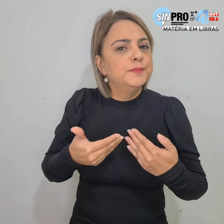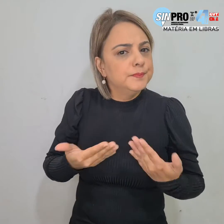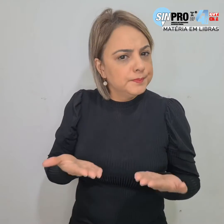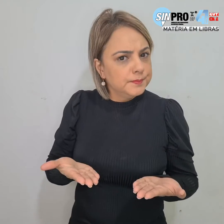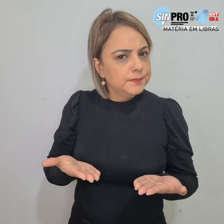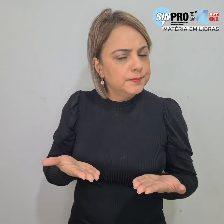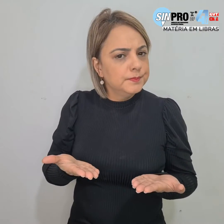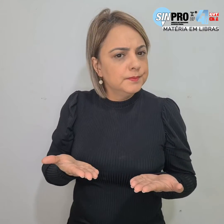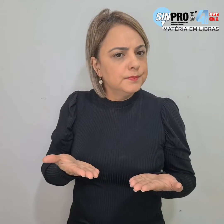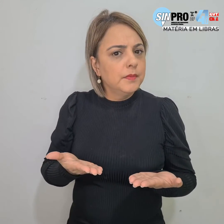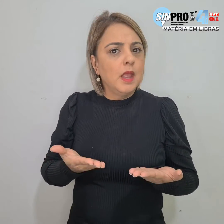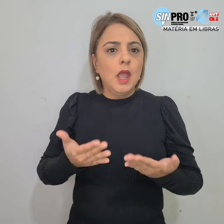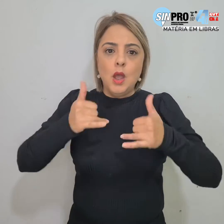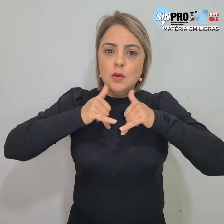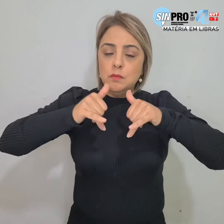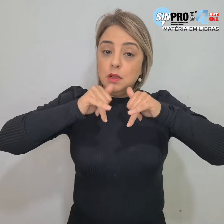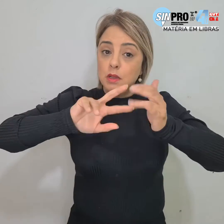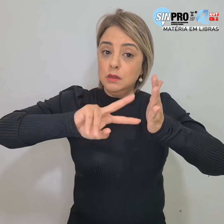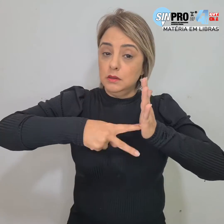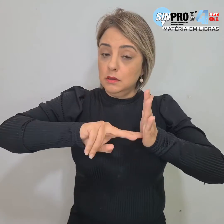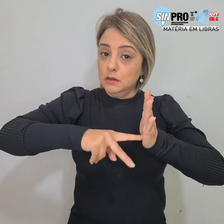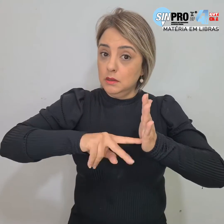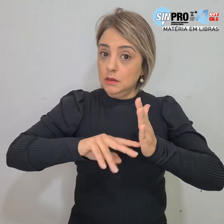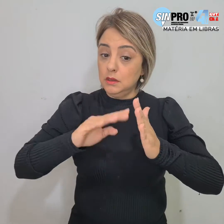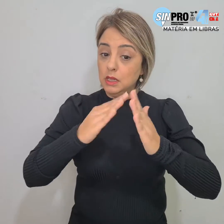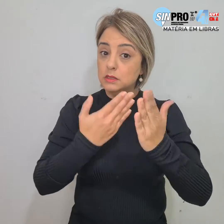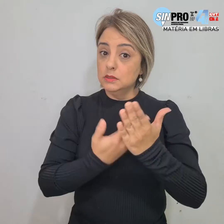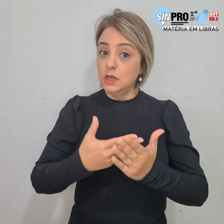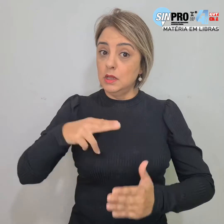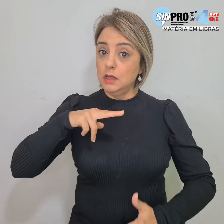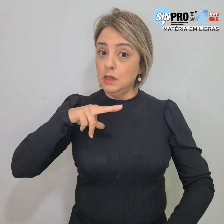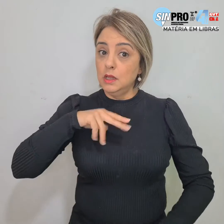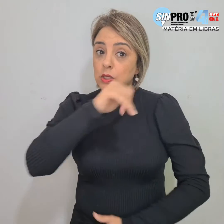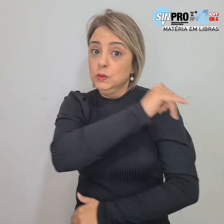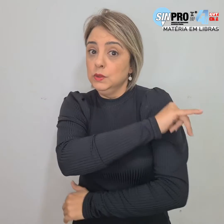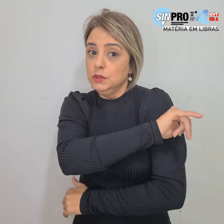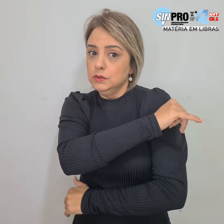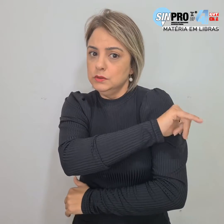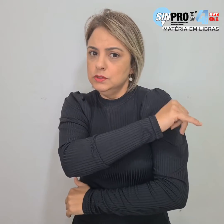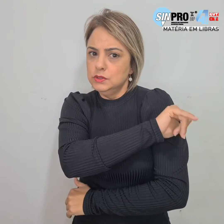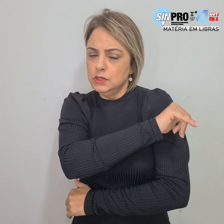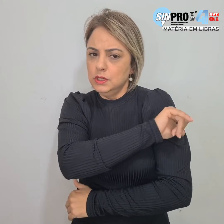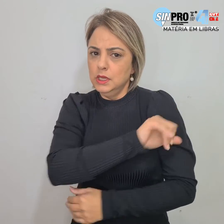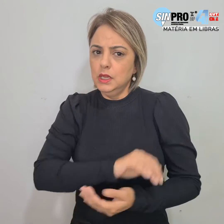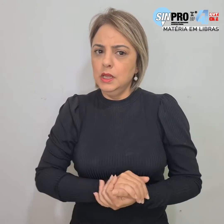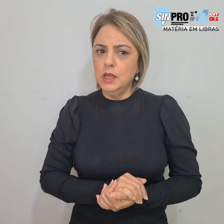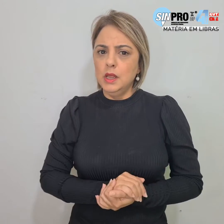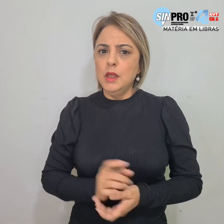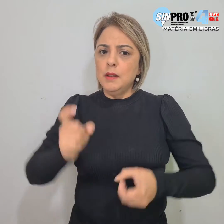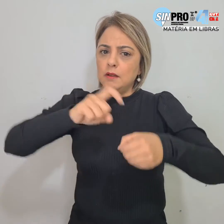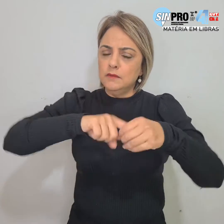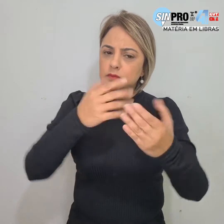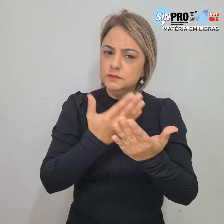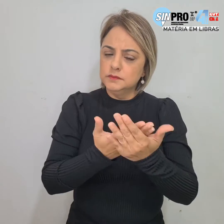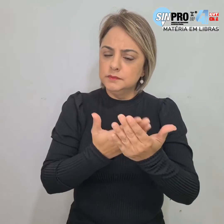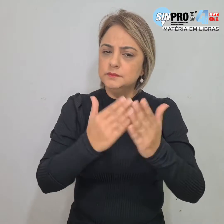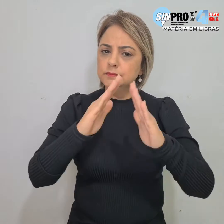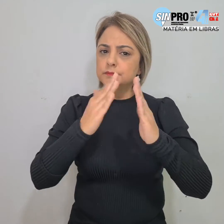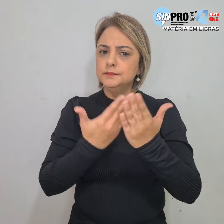Uma campanha do Sindicato dos Estabelecimentos de Ensino do Rio de Janeiro, Sinep-Rio, pela volta às aulas nas escolas particulares, é alvo